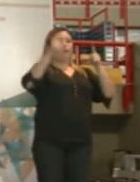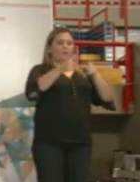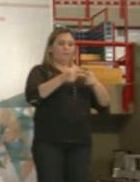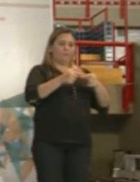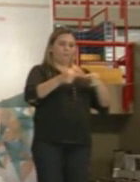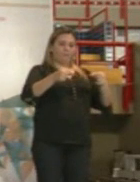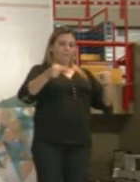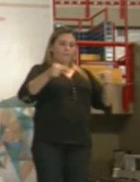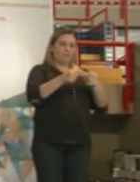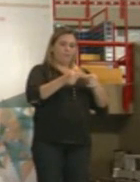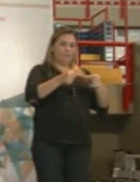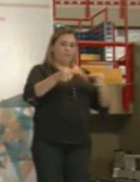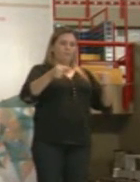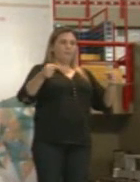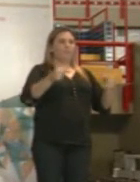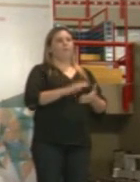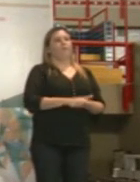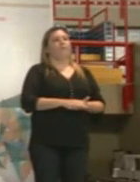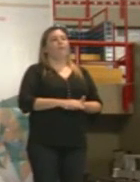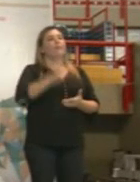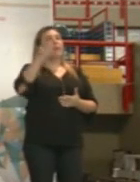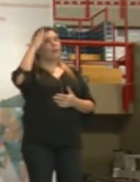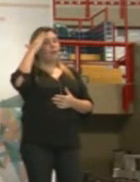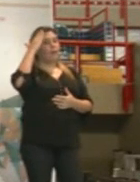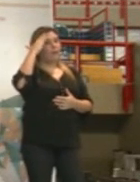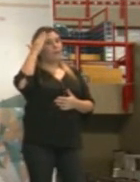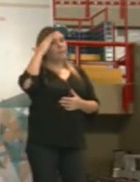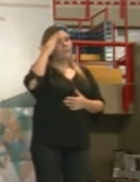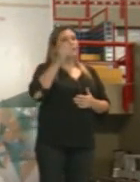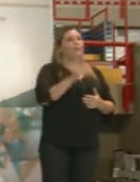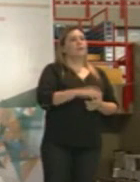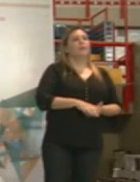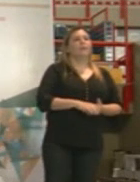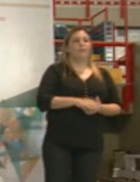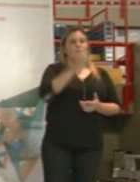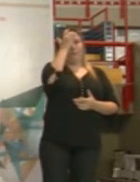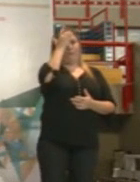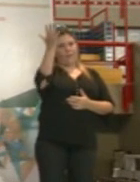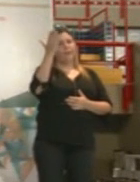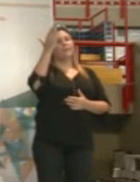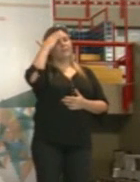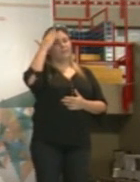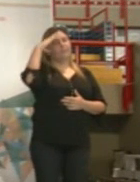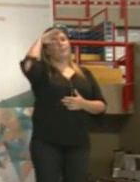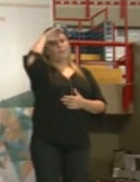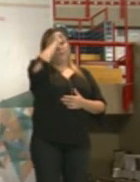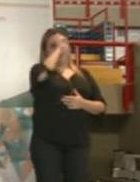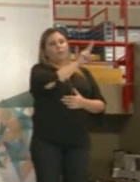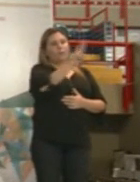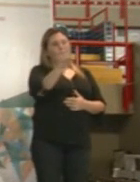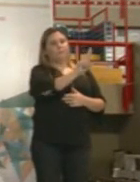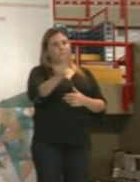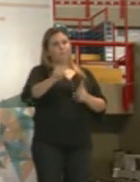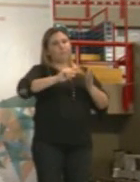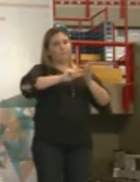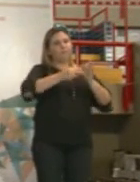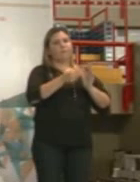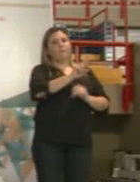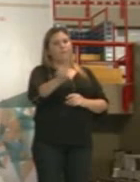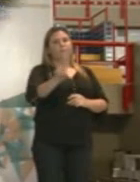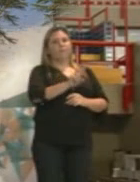ou pontiaguda. Ah, professor, agora vai ficar mais fácil ler a bula do remédio. Já estou aprendendo as denominações.